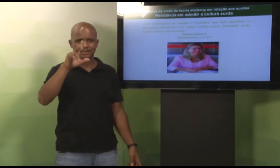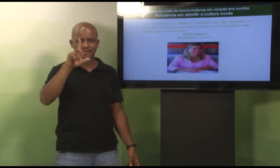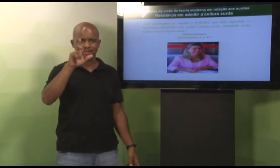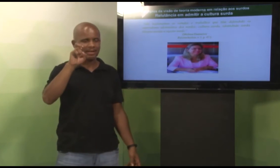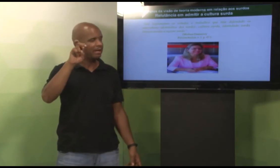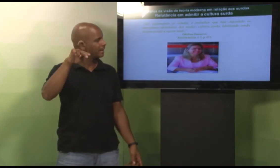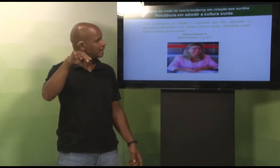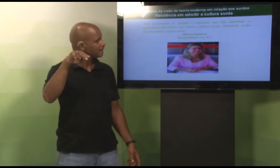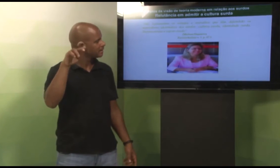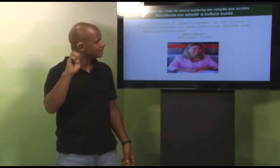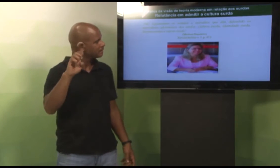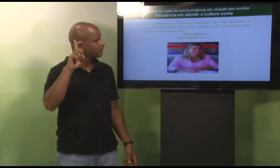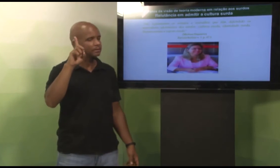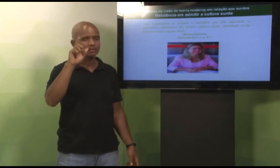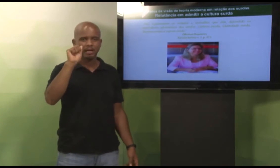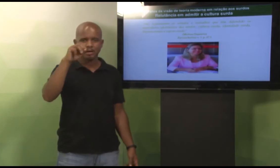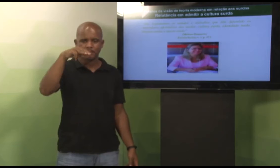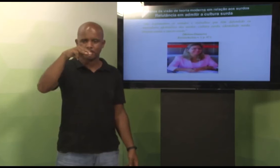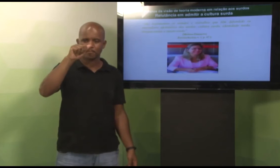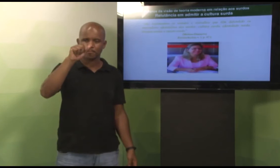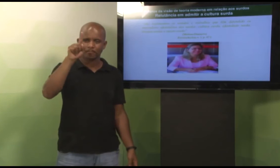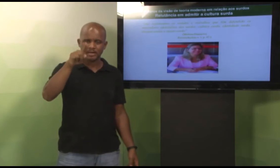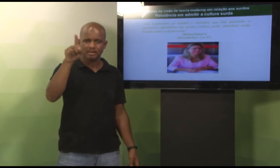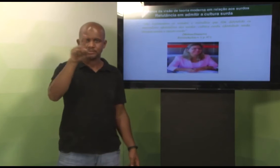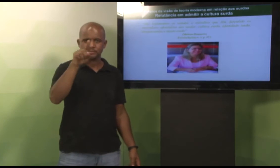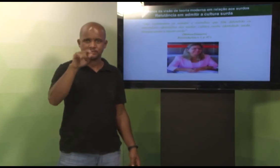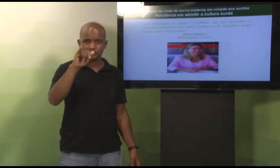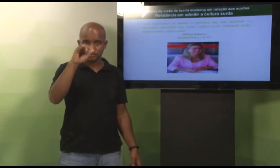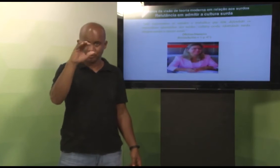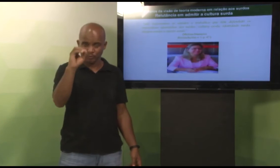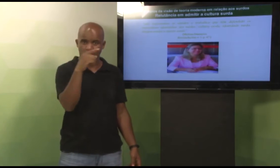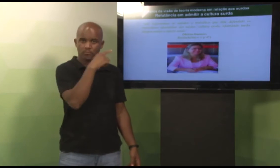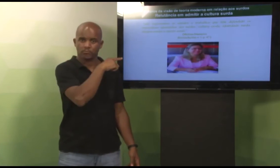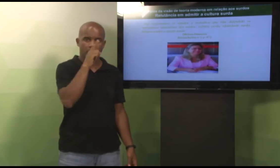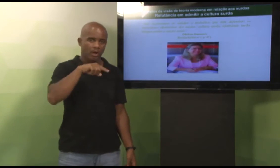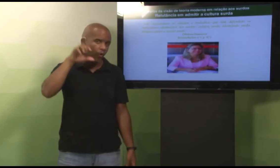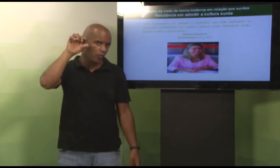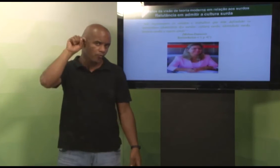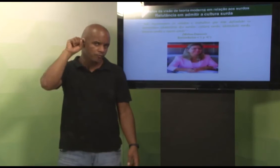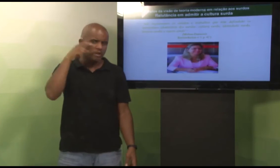Vejam, ela se chama Mirlene Damasio,